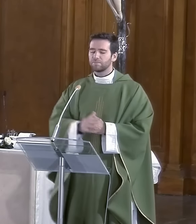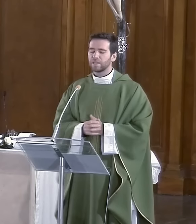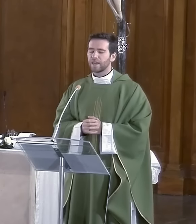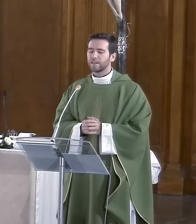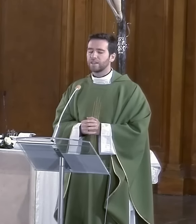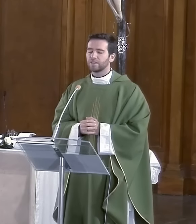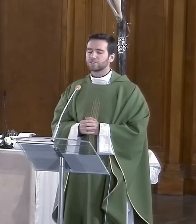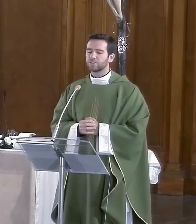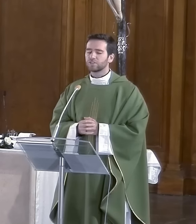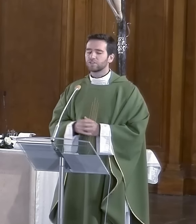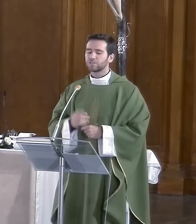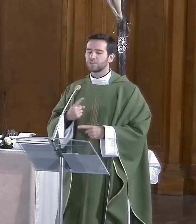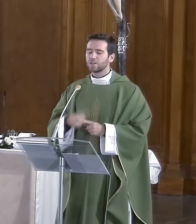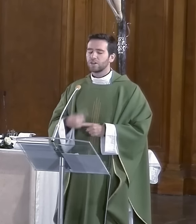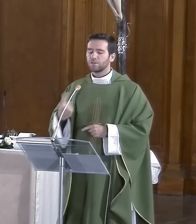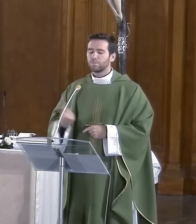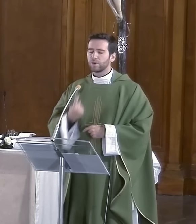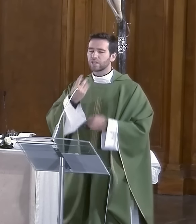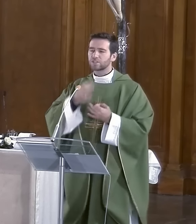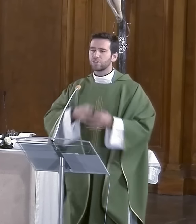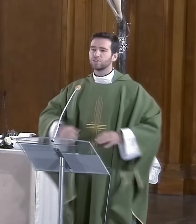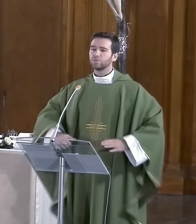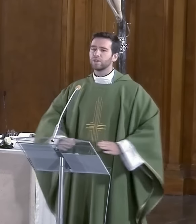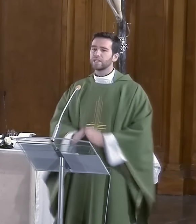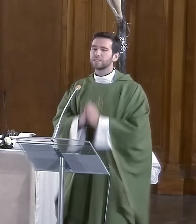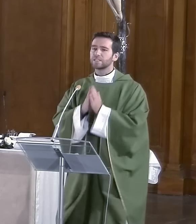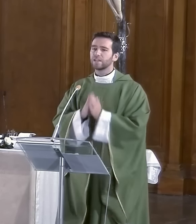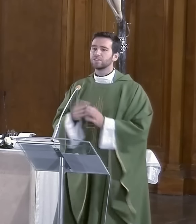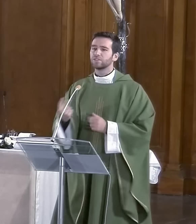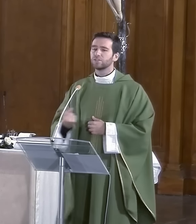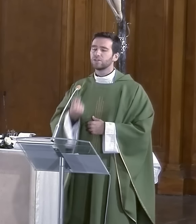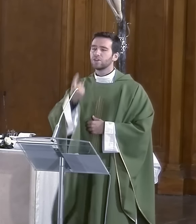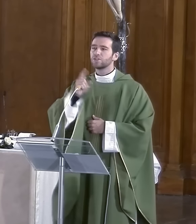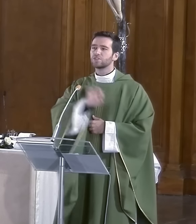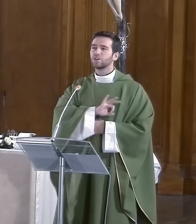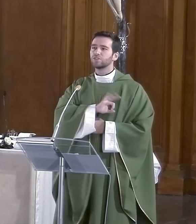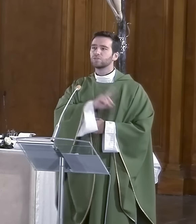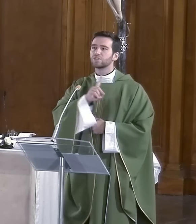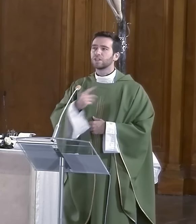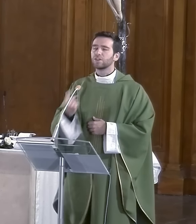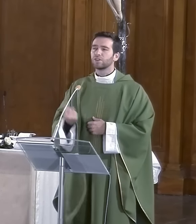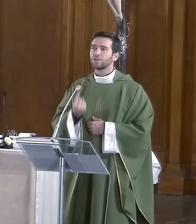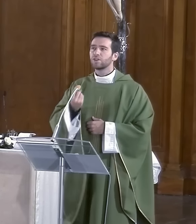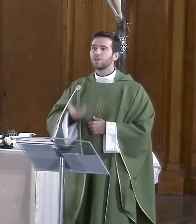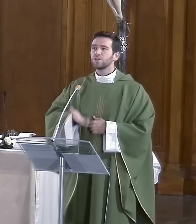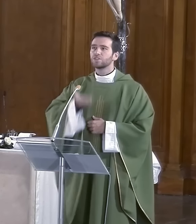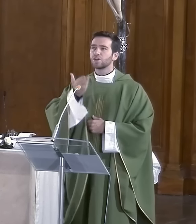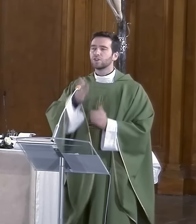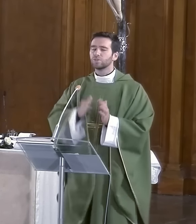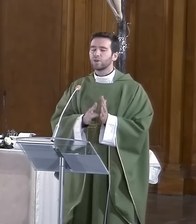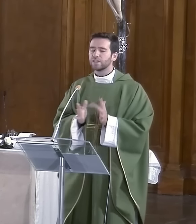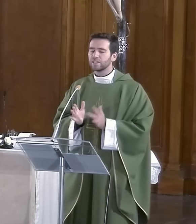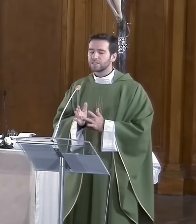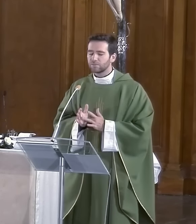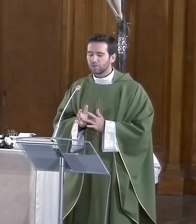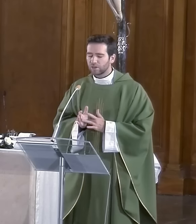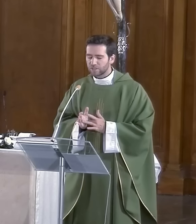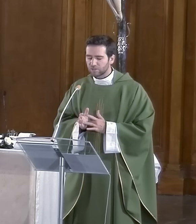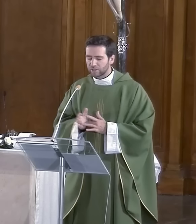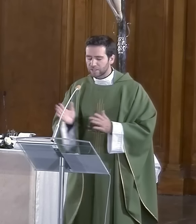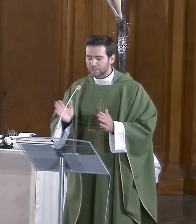ten piedad de nosotros. Porque solo tú eres santo, solo tú, Señor, solo tú,